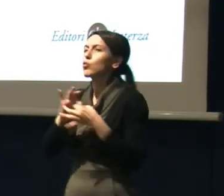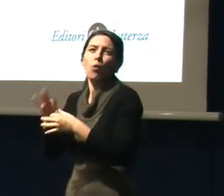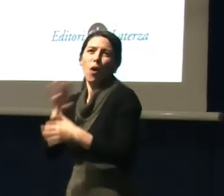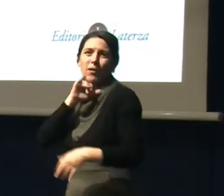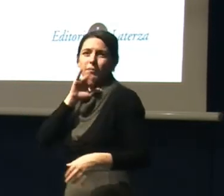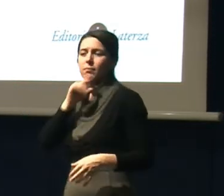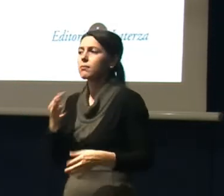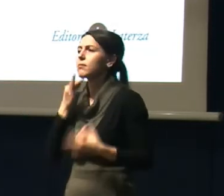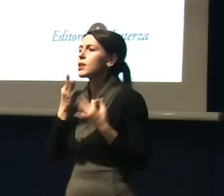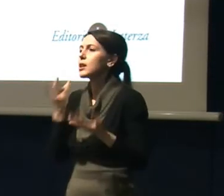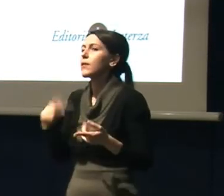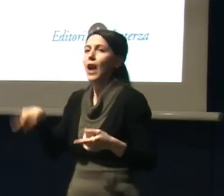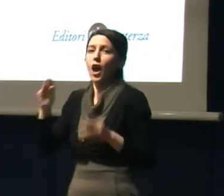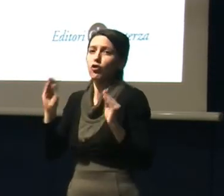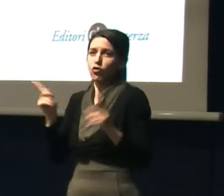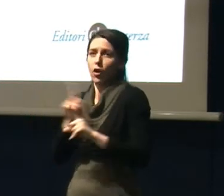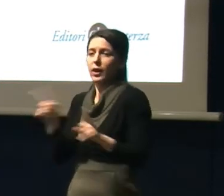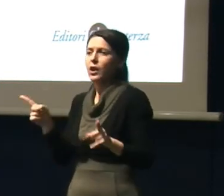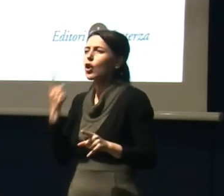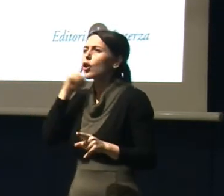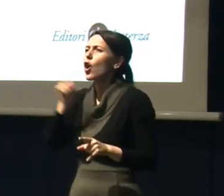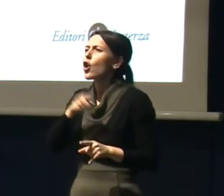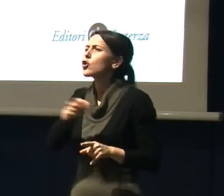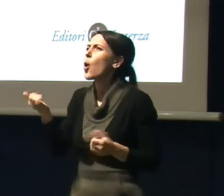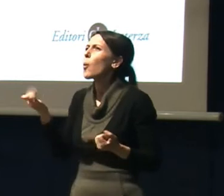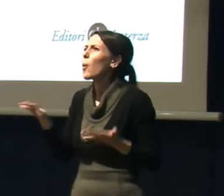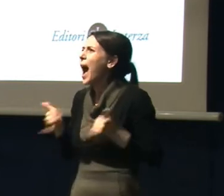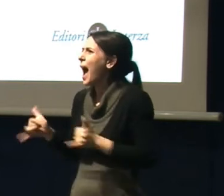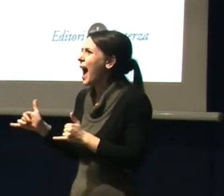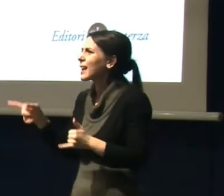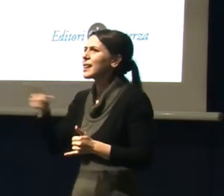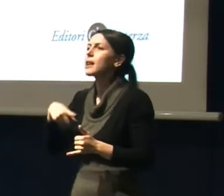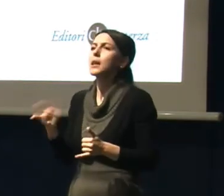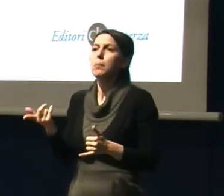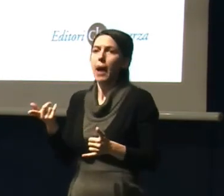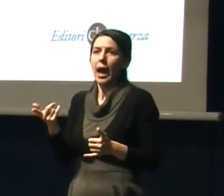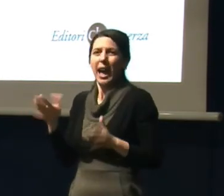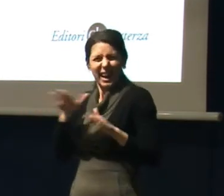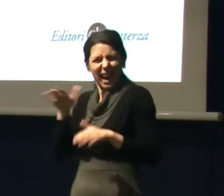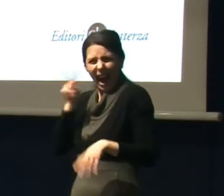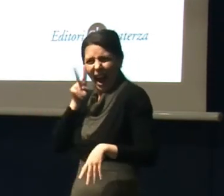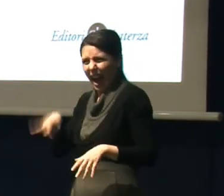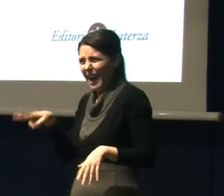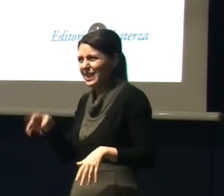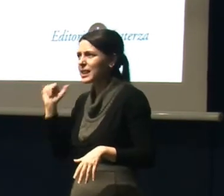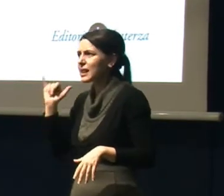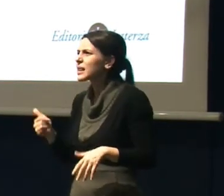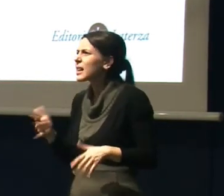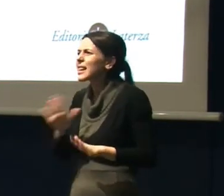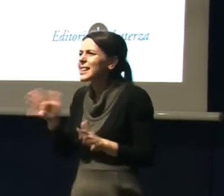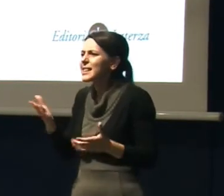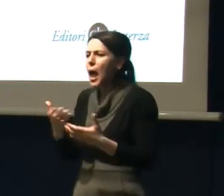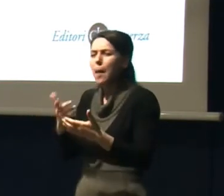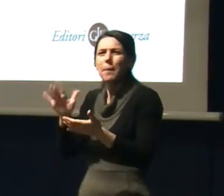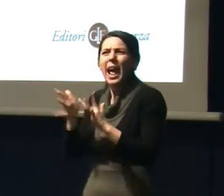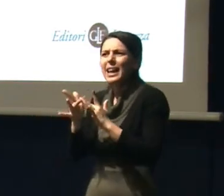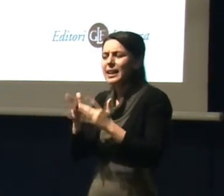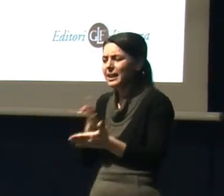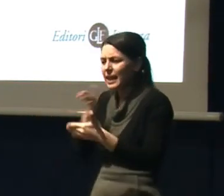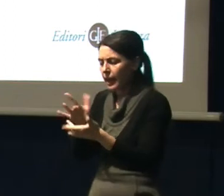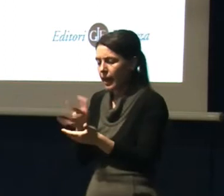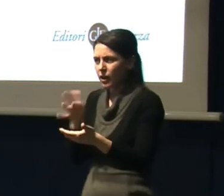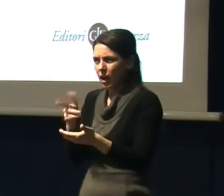i giovani ragazzi non so quanti di voi abbiano figli ma i ragazzi leggono però non è che non leggono sono sempre connessi tanto